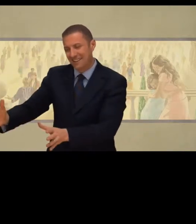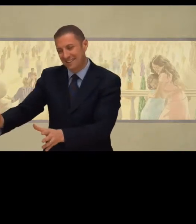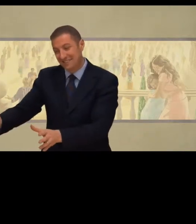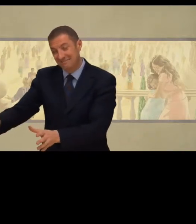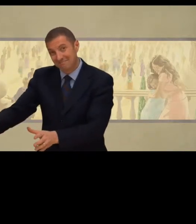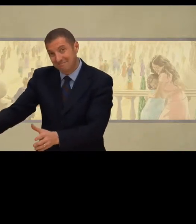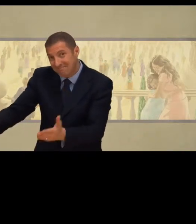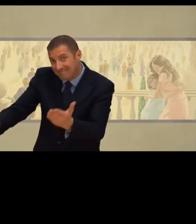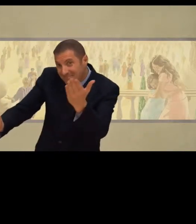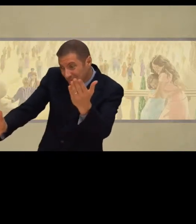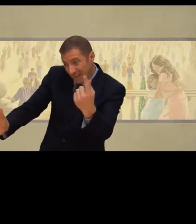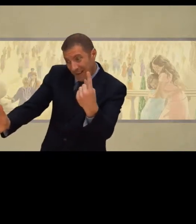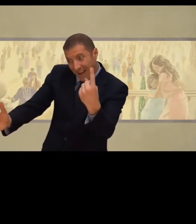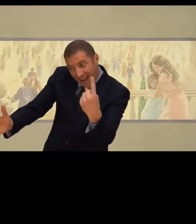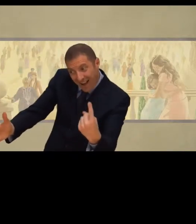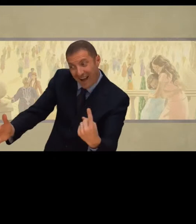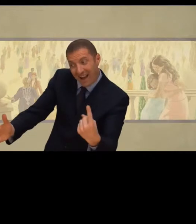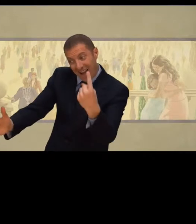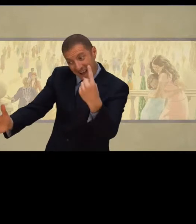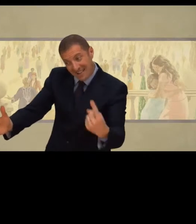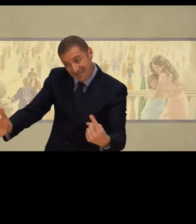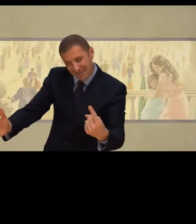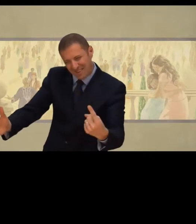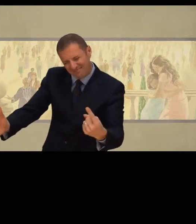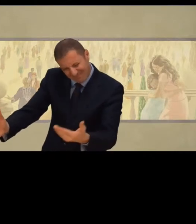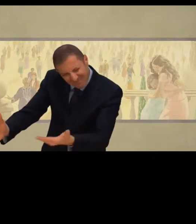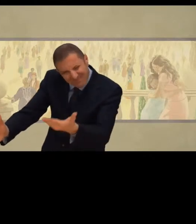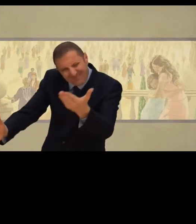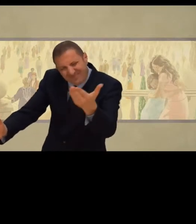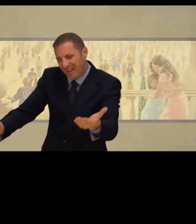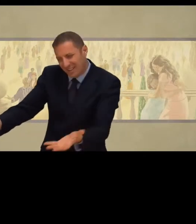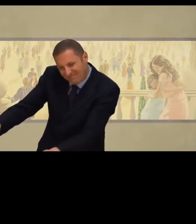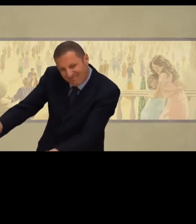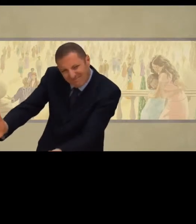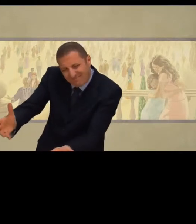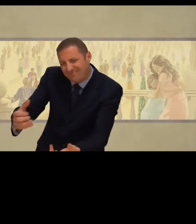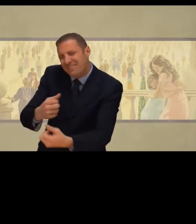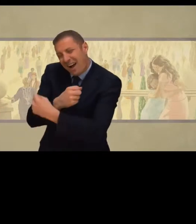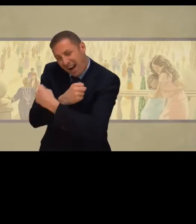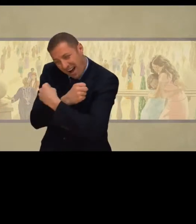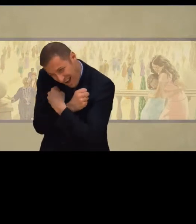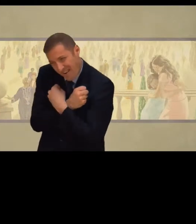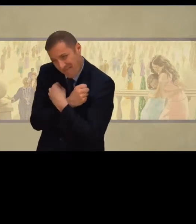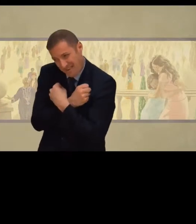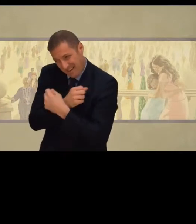la speranza che dai